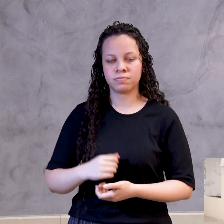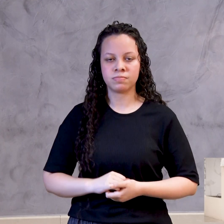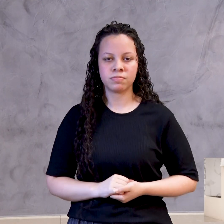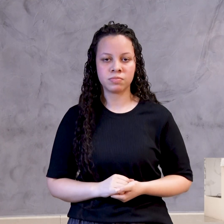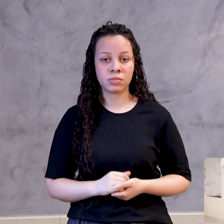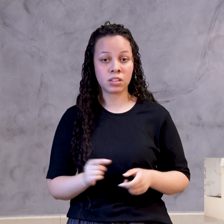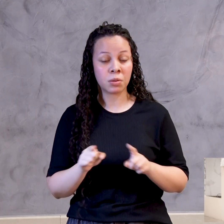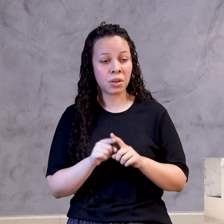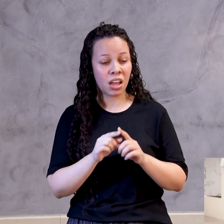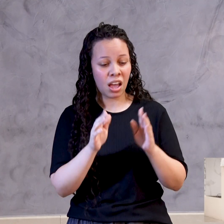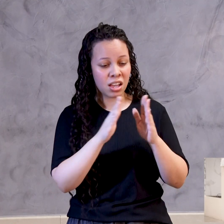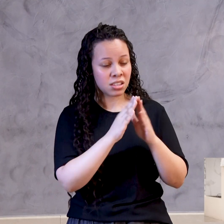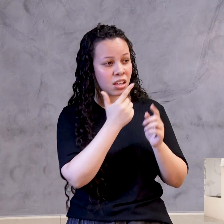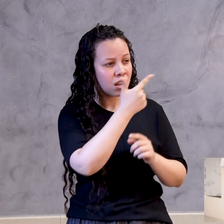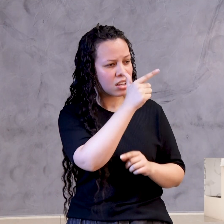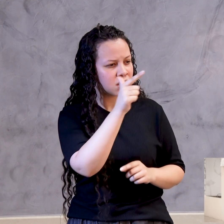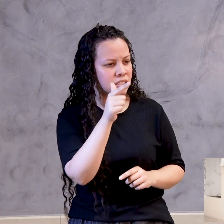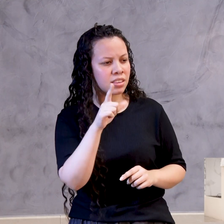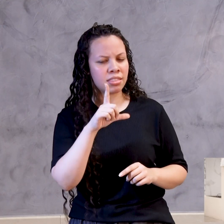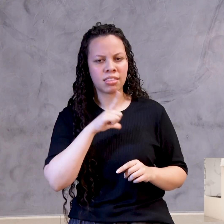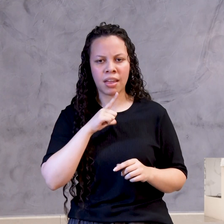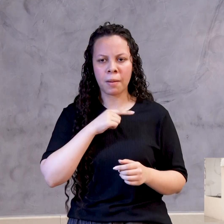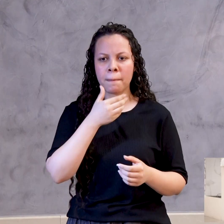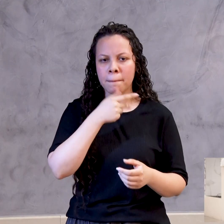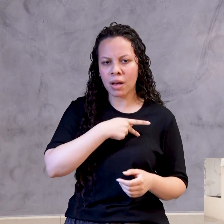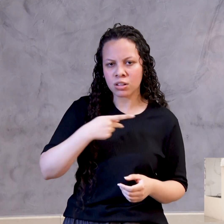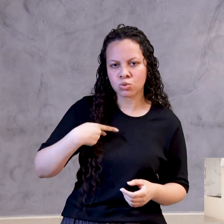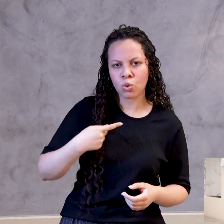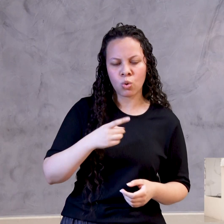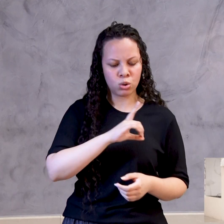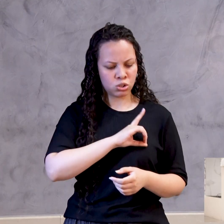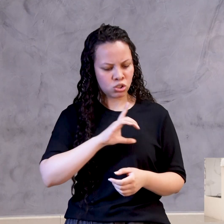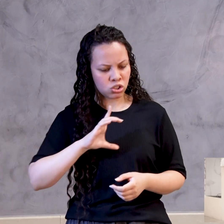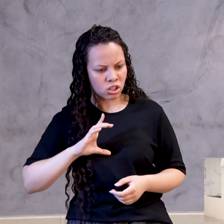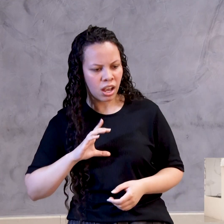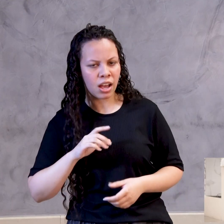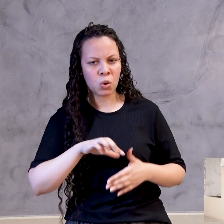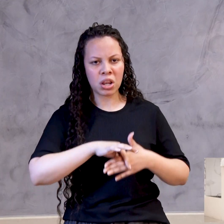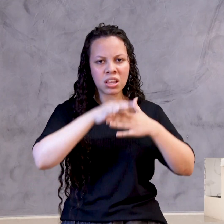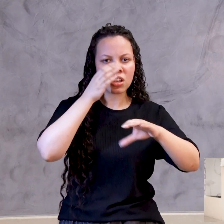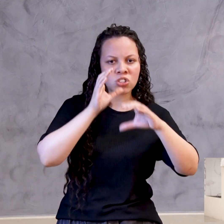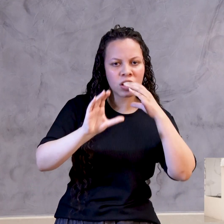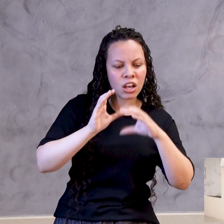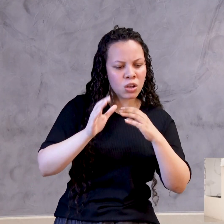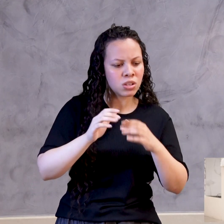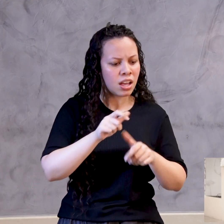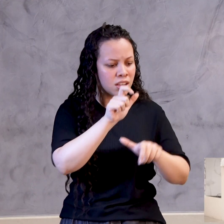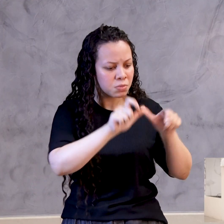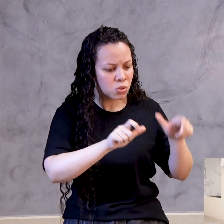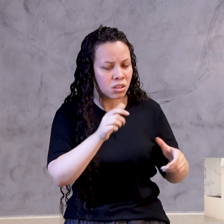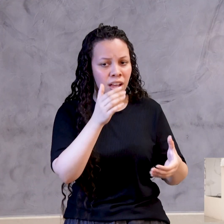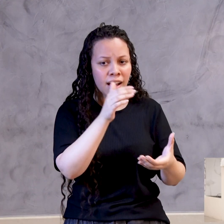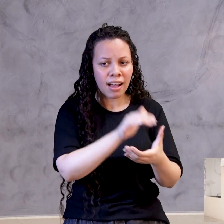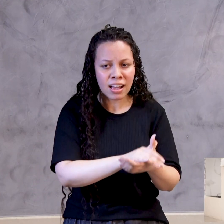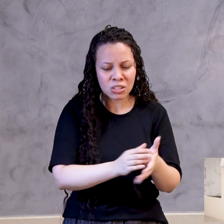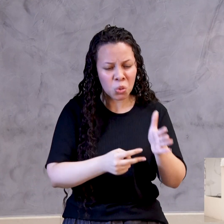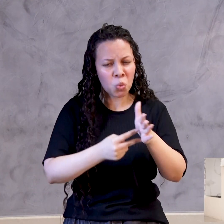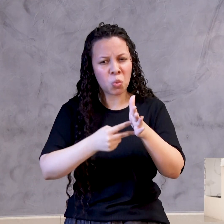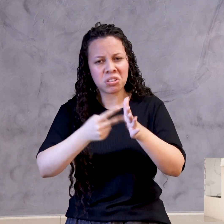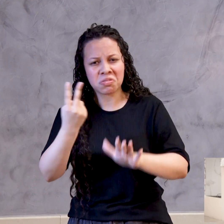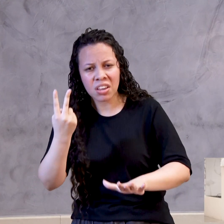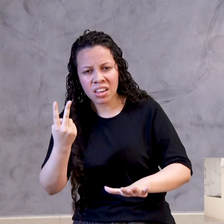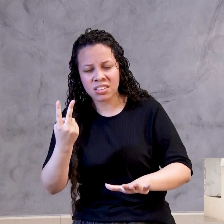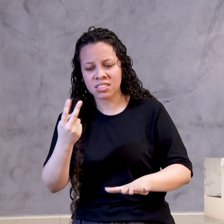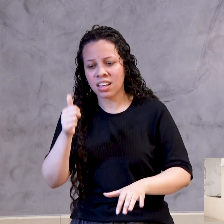hoje, pastores, diáconos, líderes de cântico, tudo. As pessoas têm 2 casamentos, pode largar uma irmã